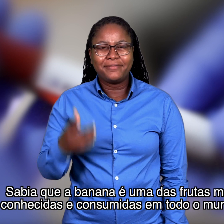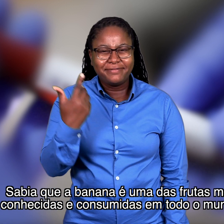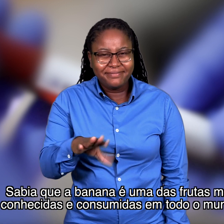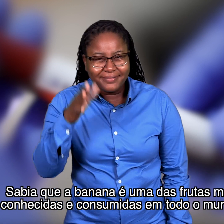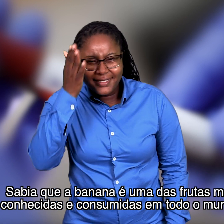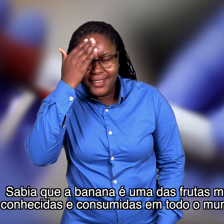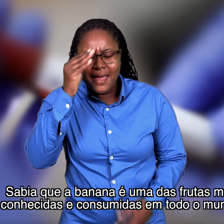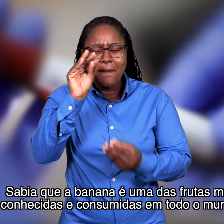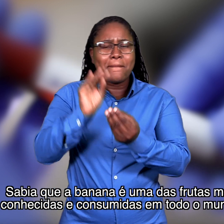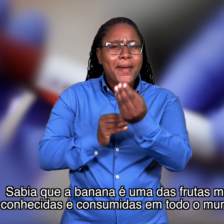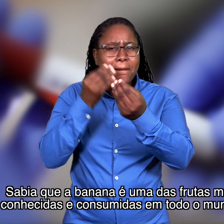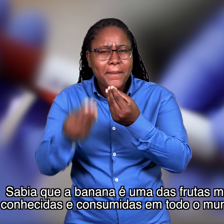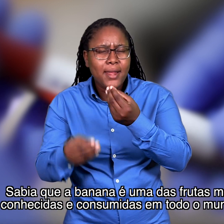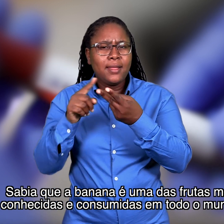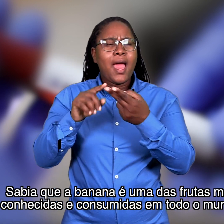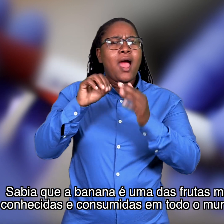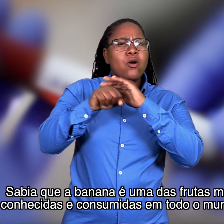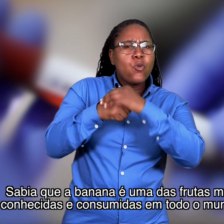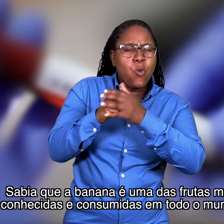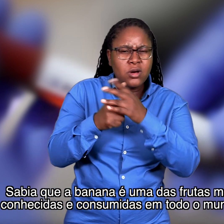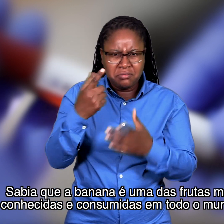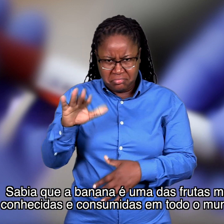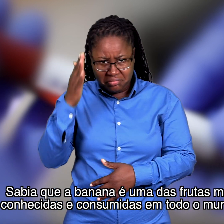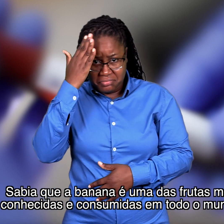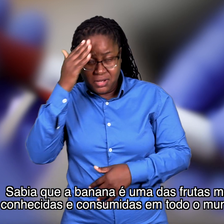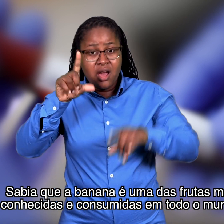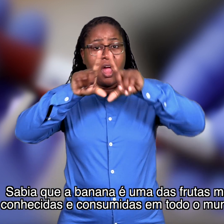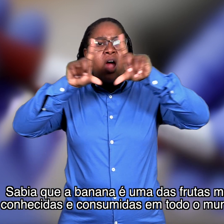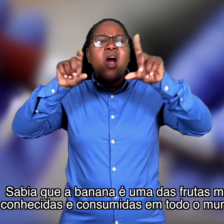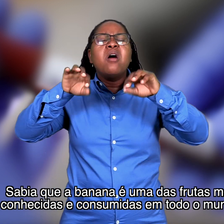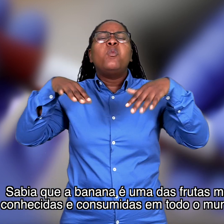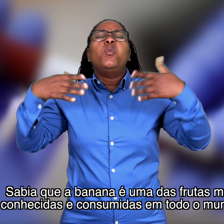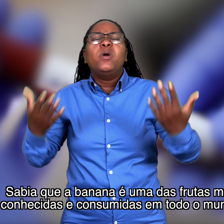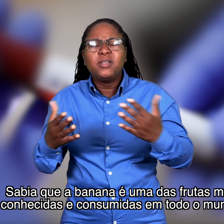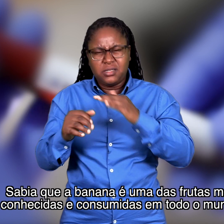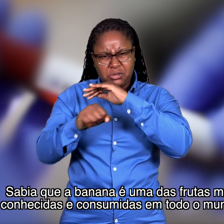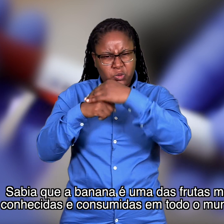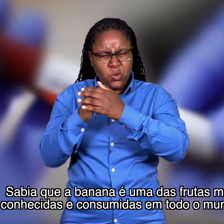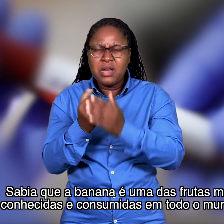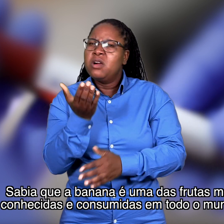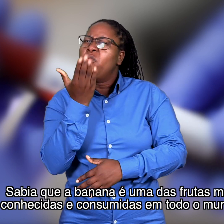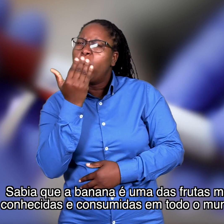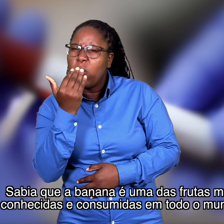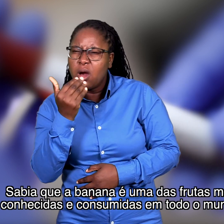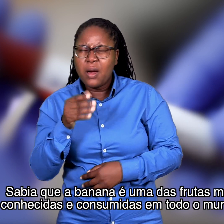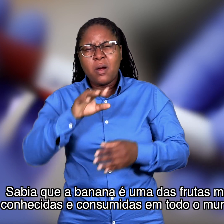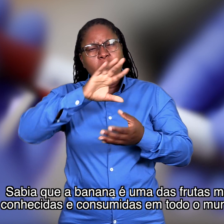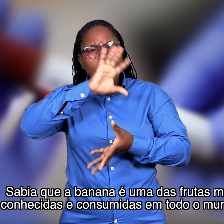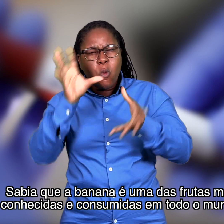Sabia que a banana é uma das frutas mais conhecidas e consumidas em todo o mundo? Entre as frutas, a banana